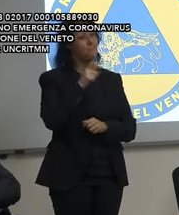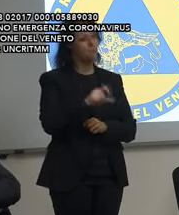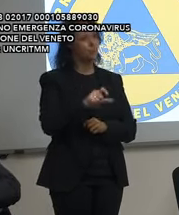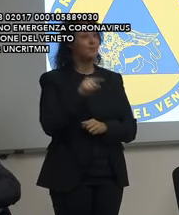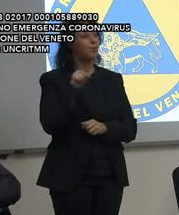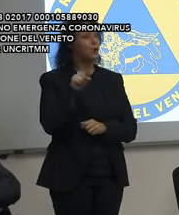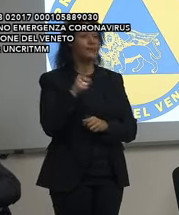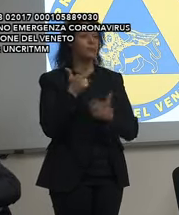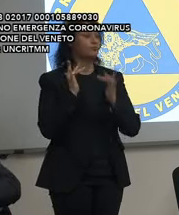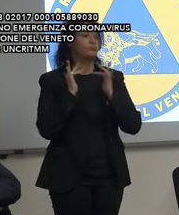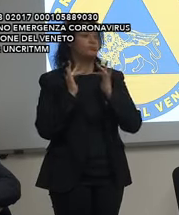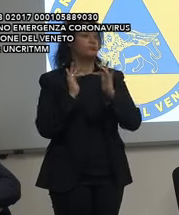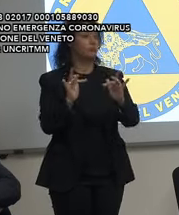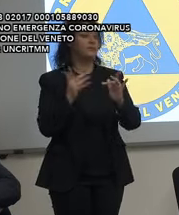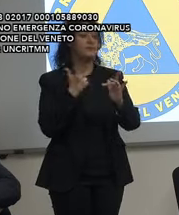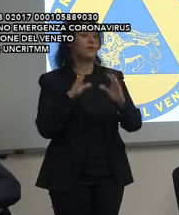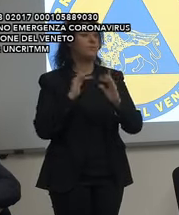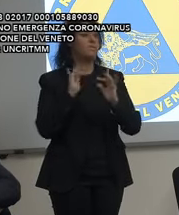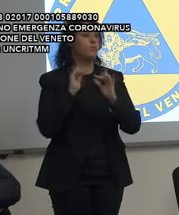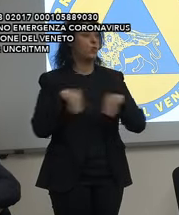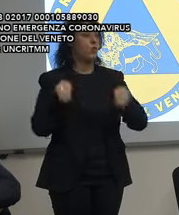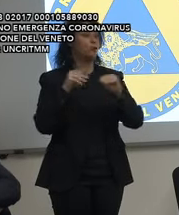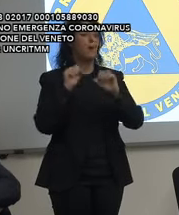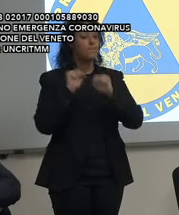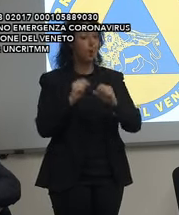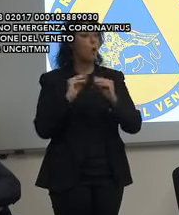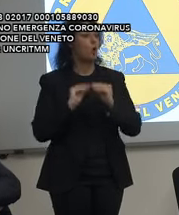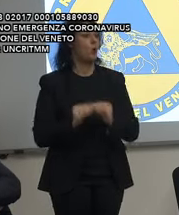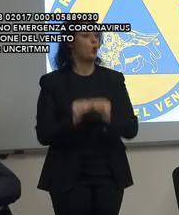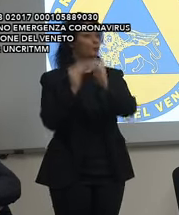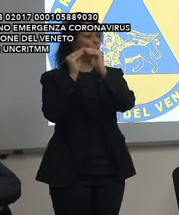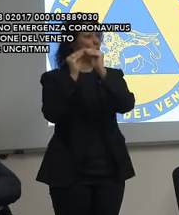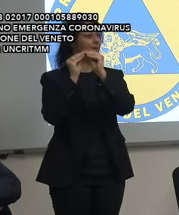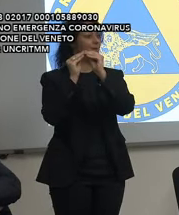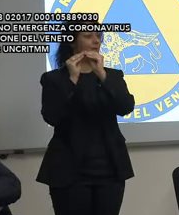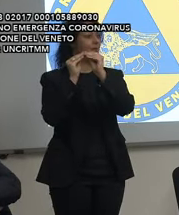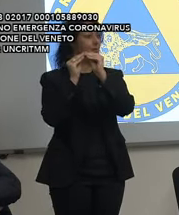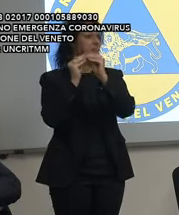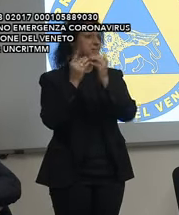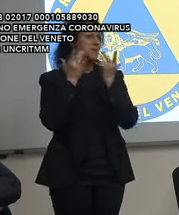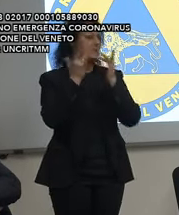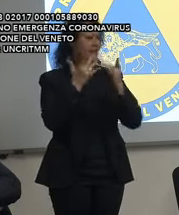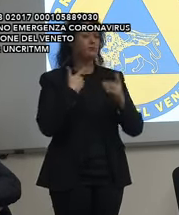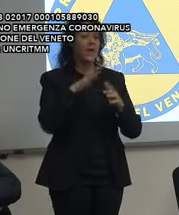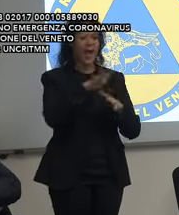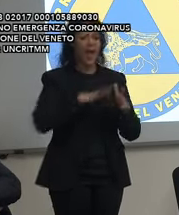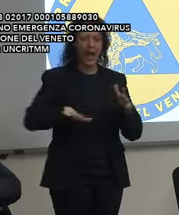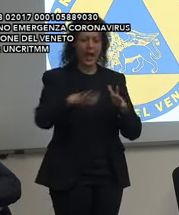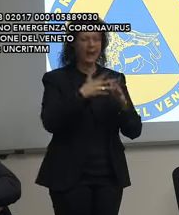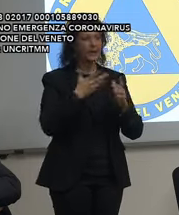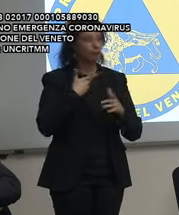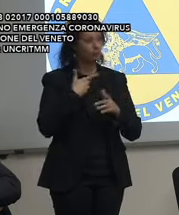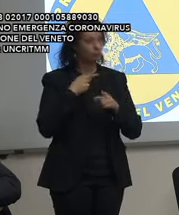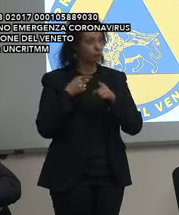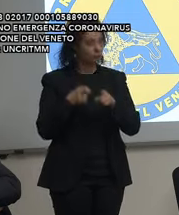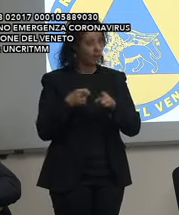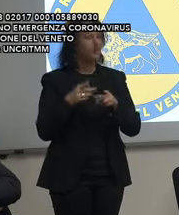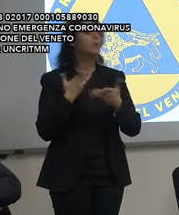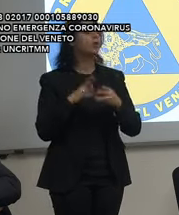c'è niente, costruisci sul nulla. La cosa è stata semplice, c'era un'area, ci abbiamo fatto una variante